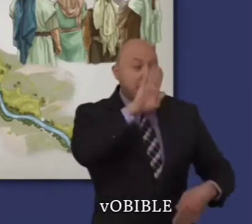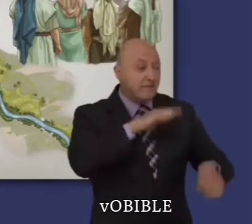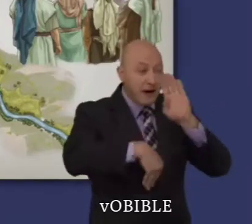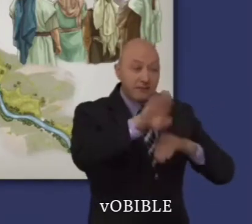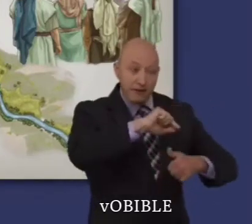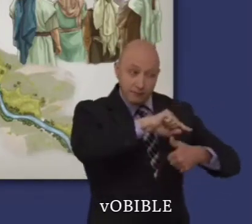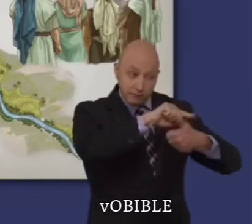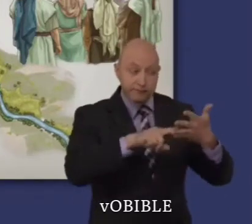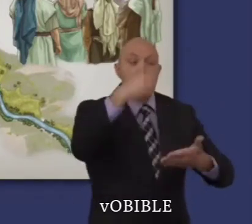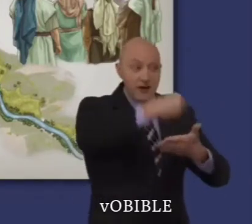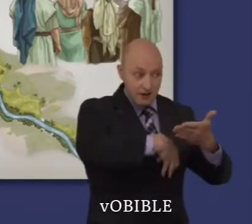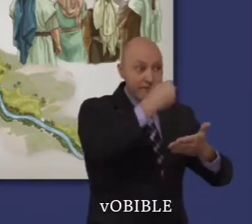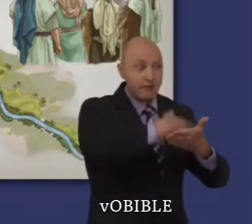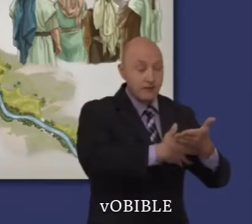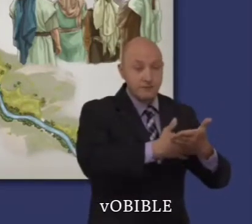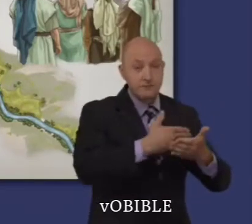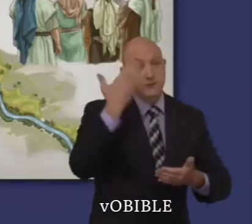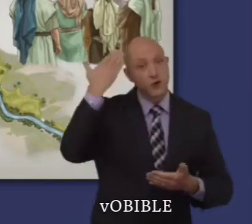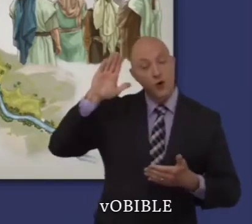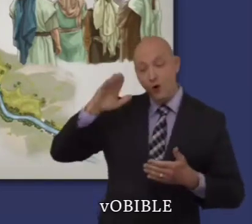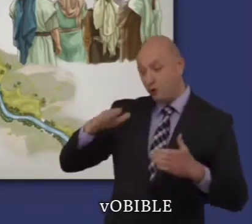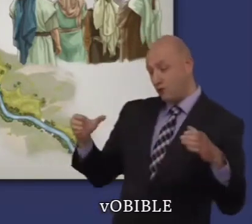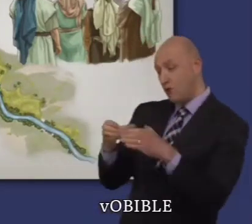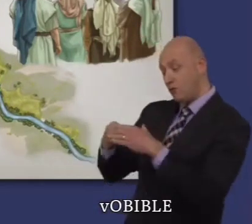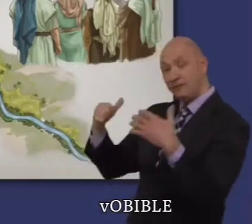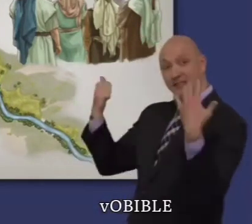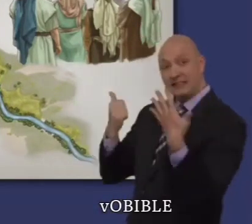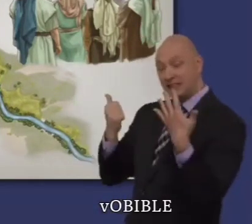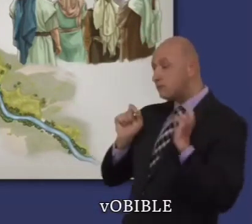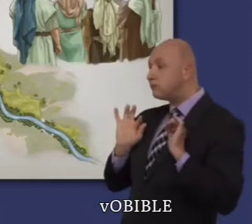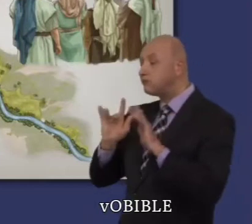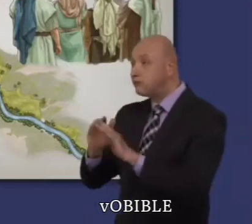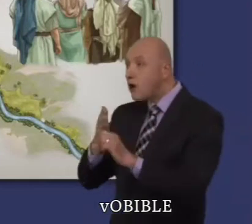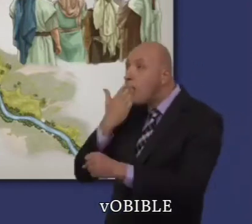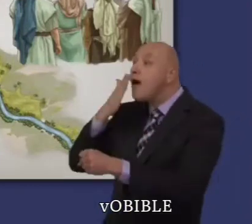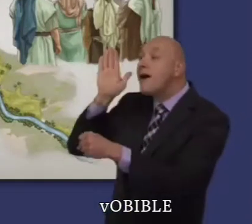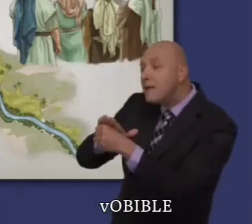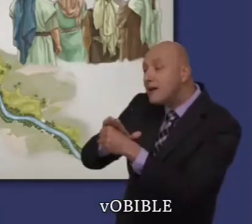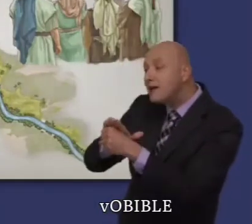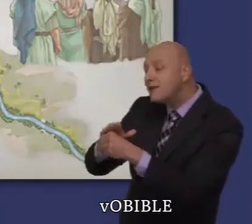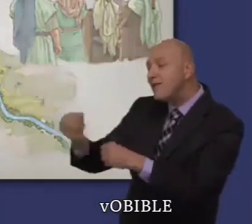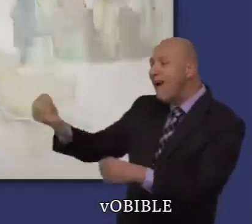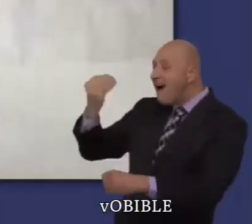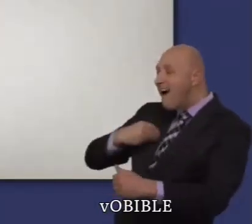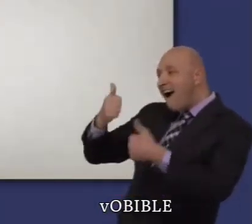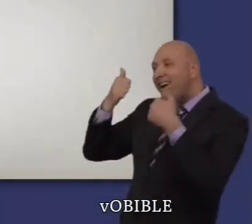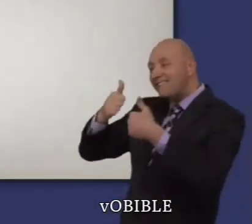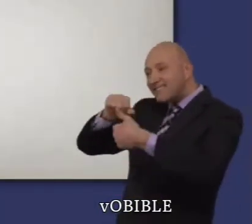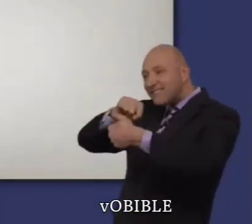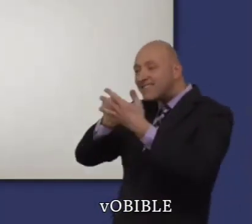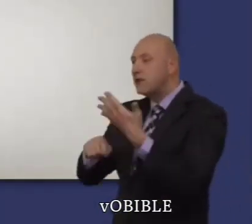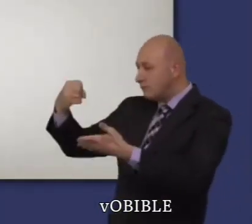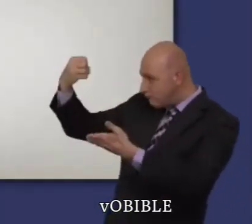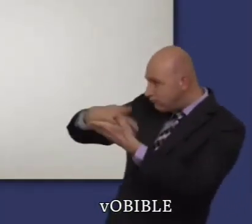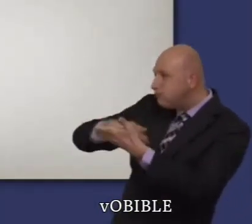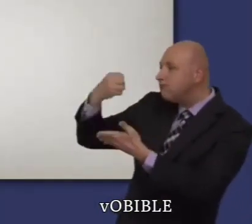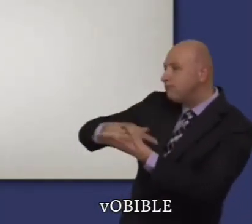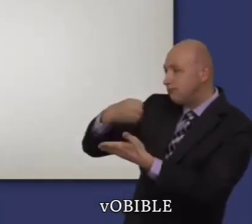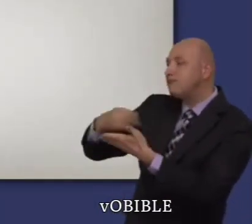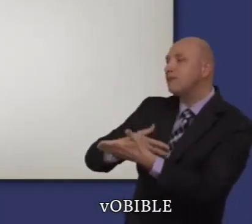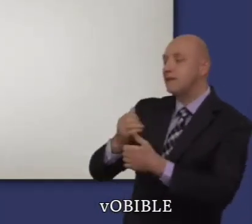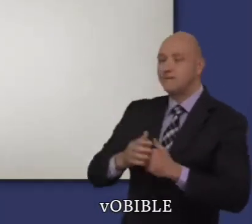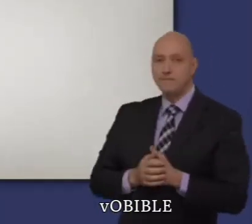de l'obéissance. Quand la nation aura traversé le Jourdain, les malédictions devront être prononcées sur le mont